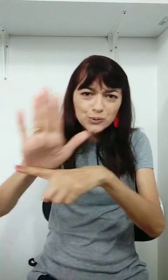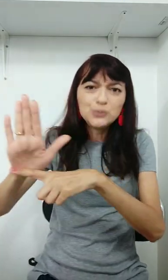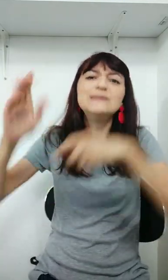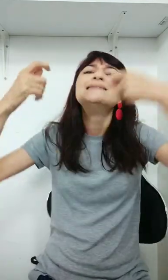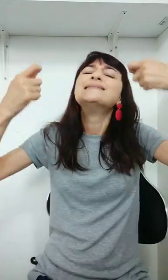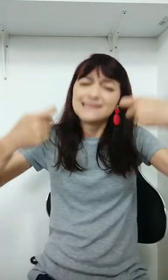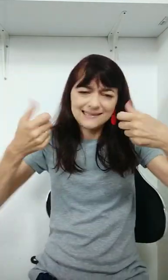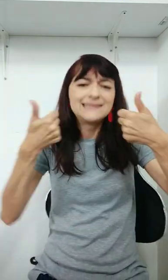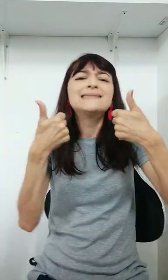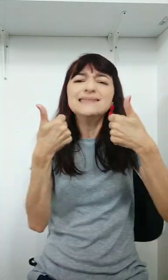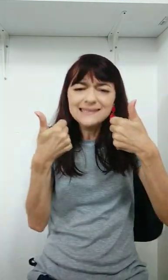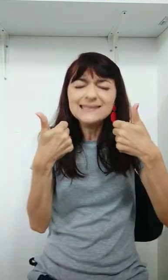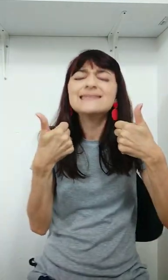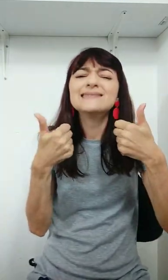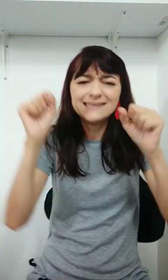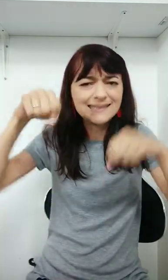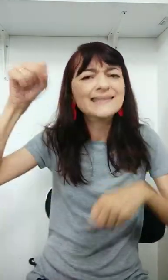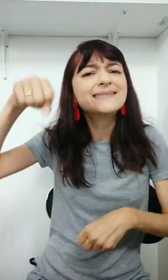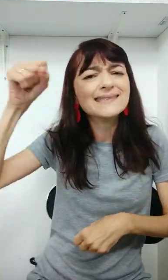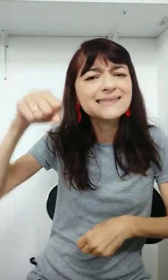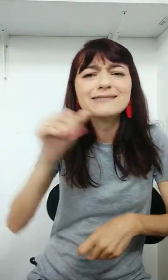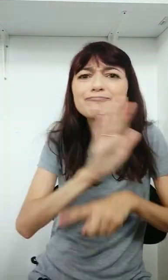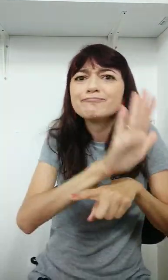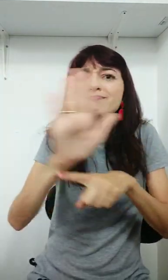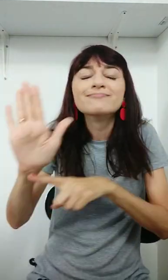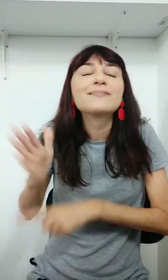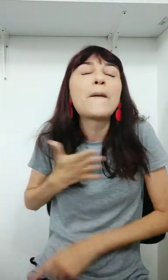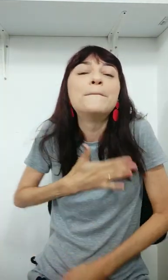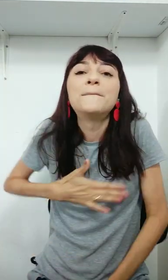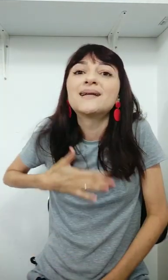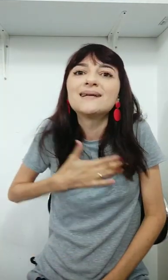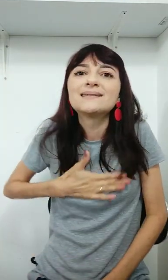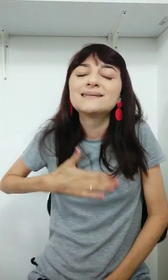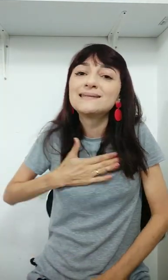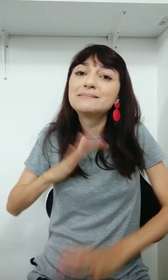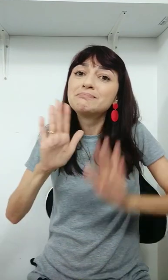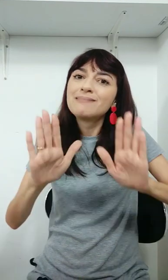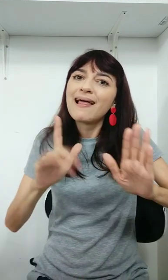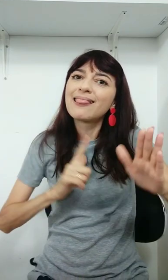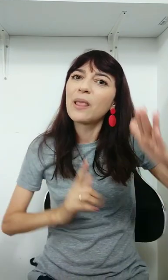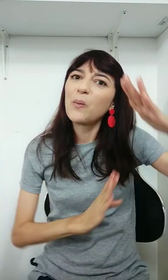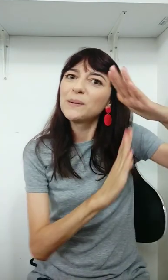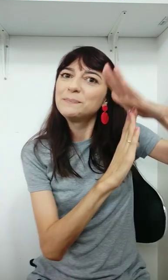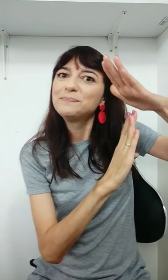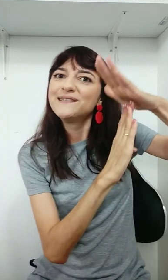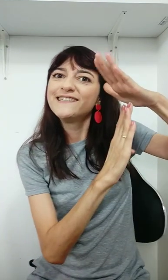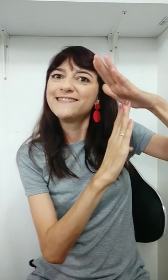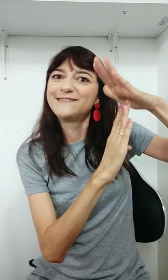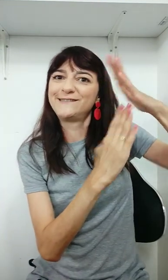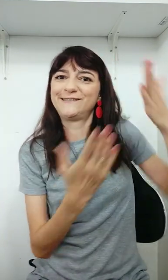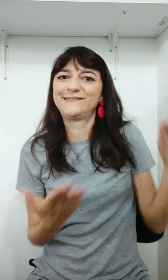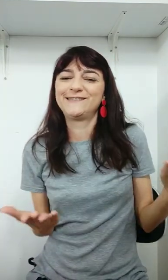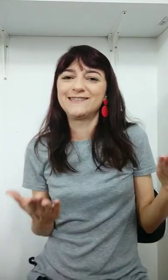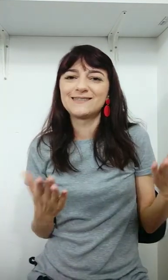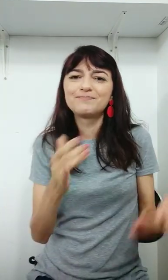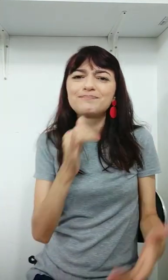assim, quando vocês chegarem no surdo para conversar, pensem nessa abordagem, né? Porque nós teremos